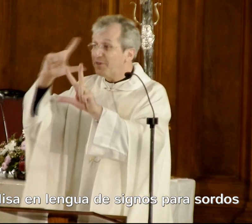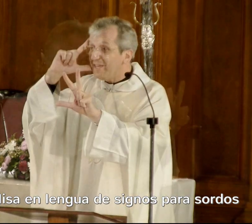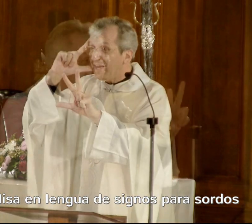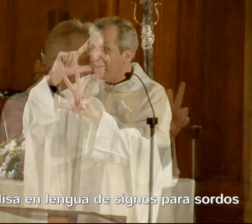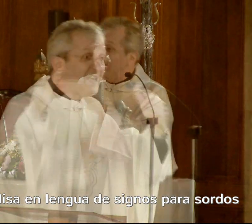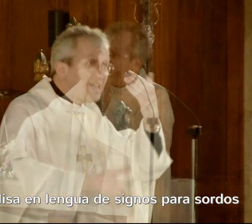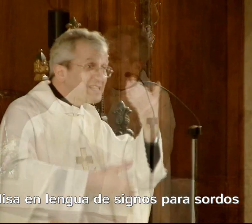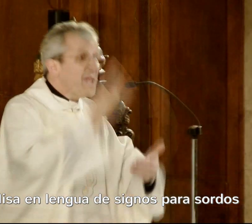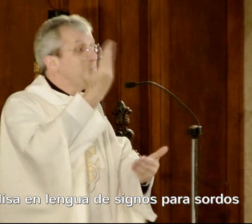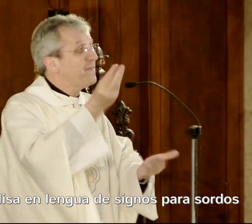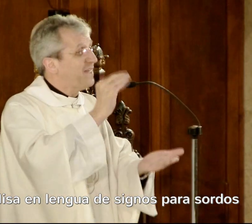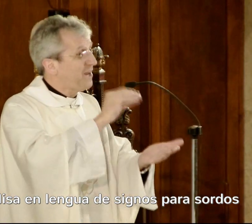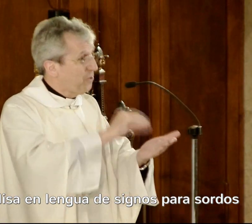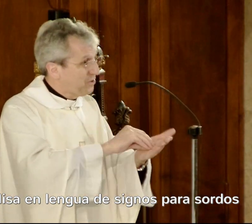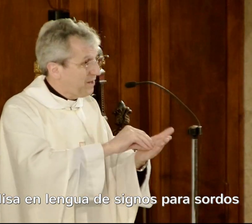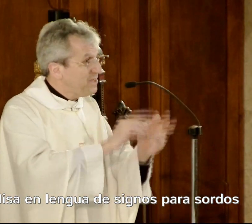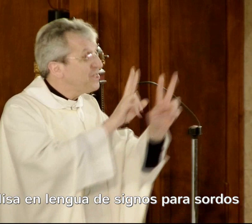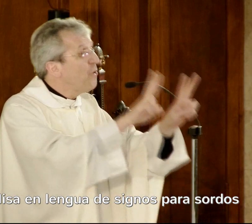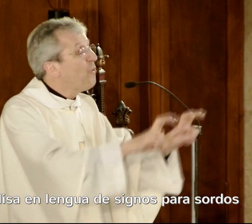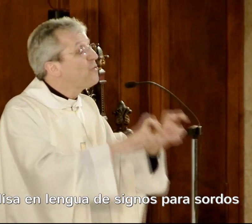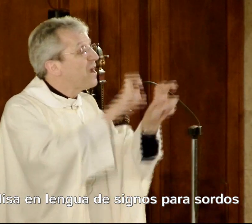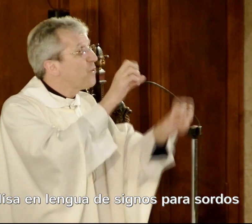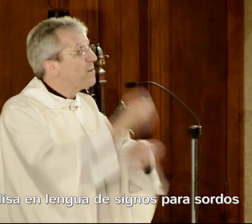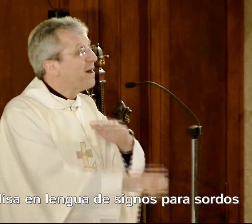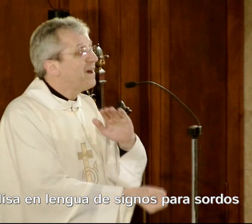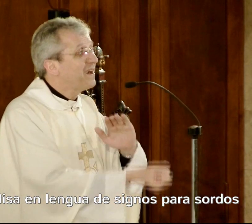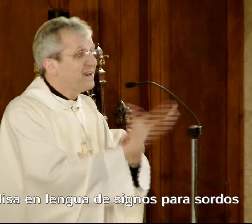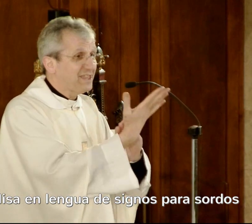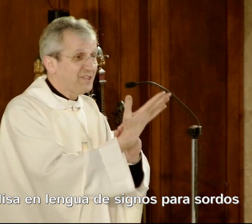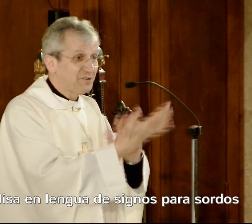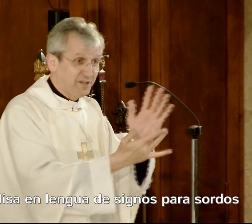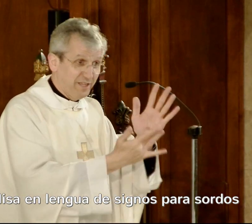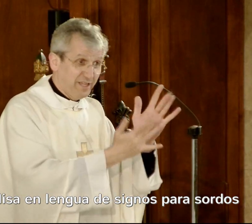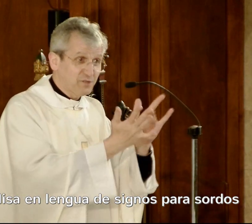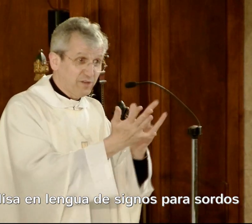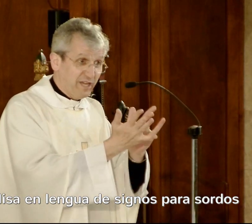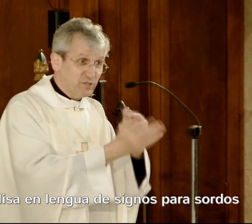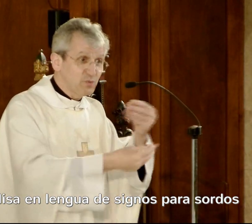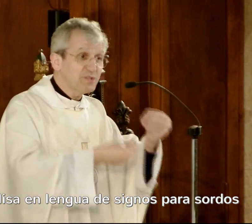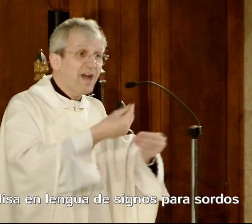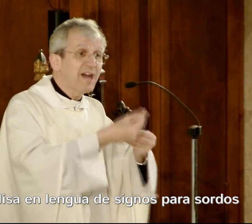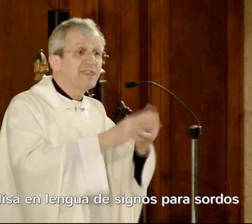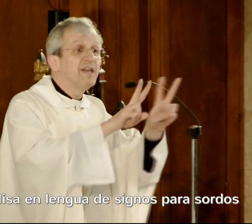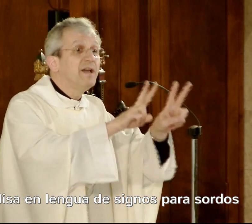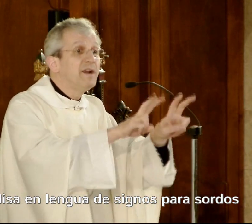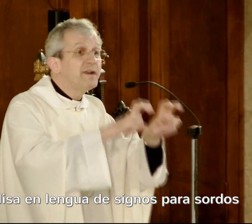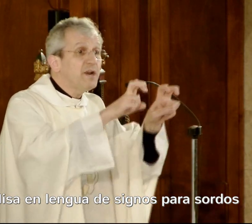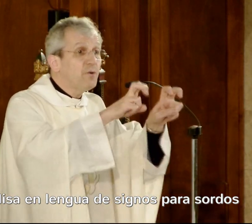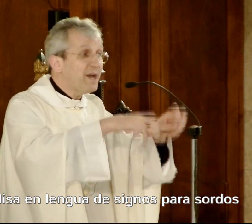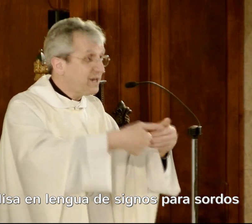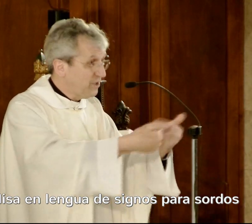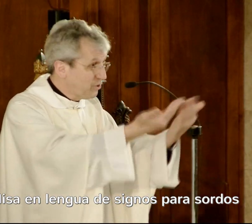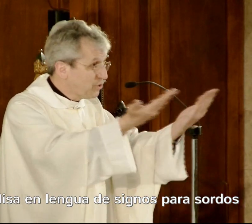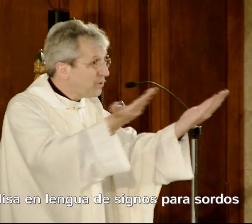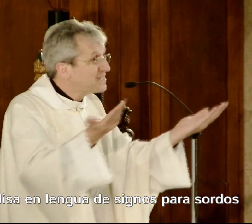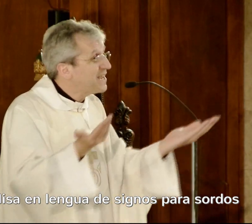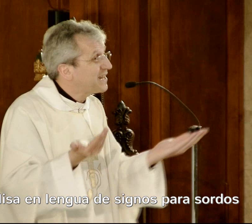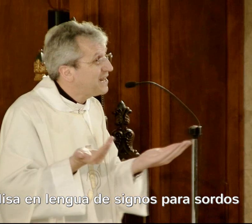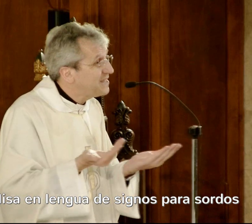día es empezar otra vez una nueva creación. ¿Qué es lo que Jesús hace? Renovar toda esa